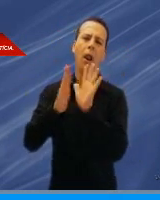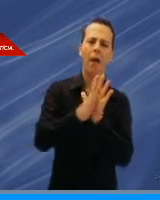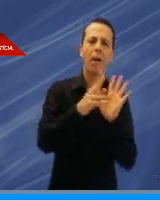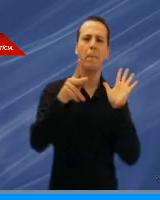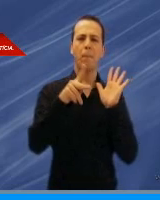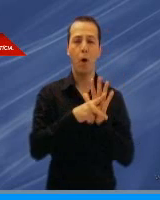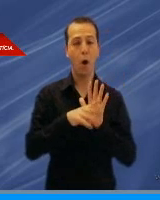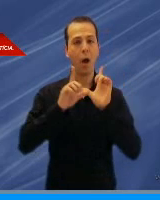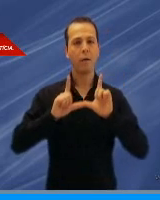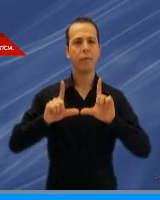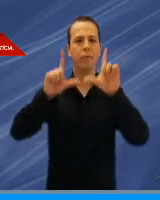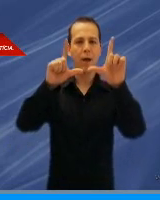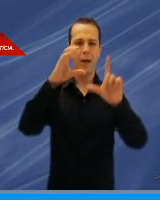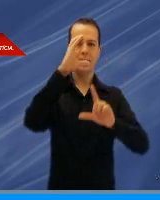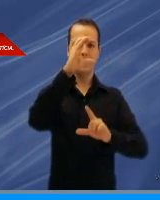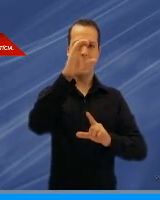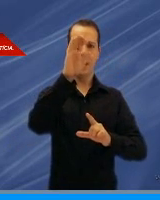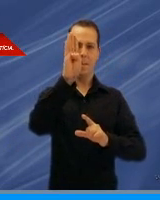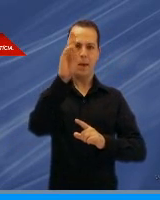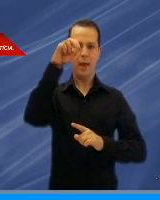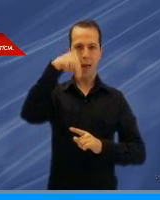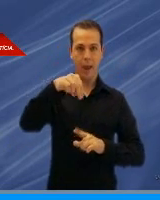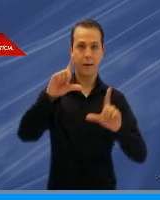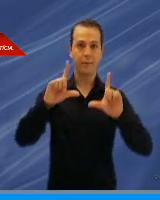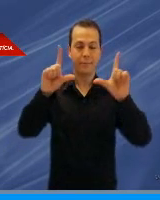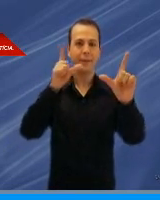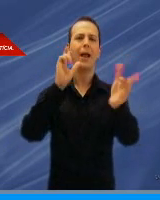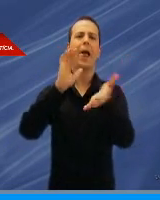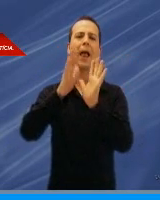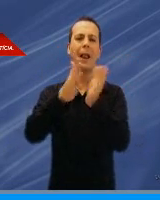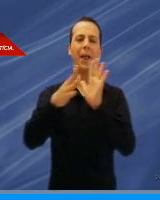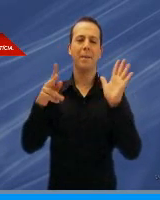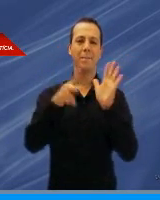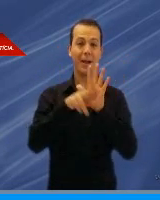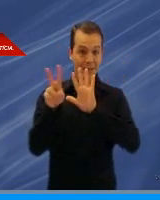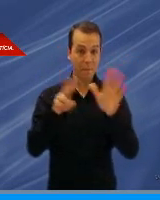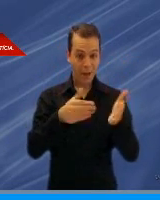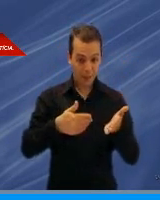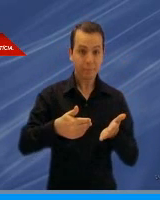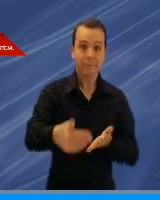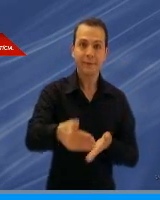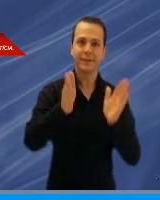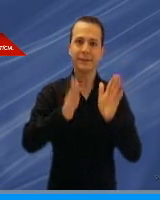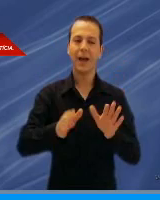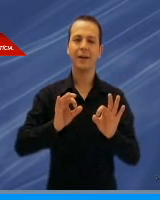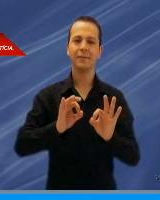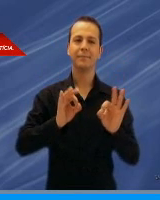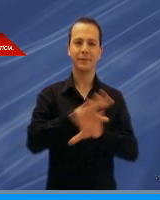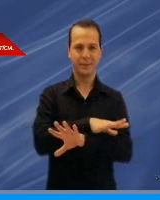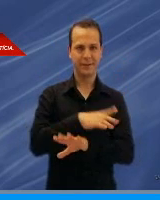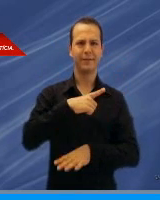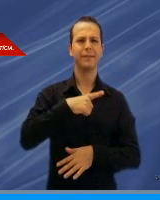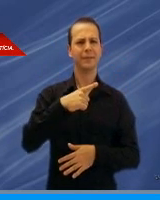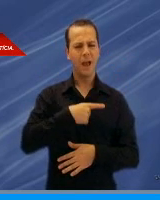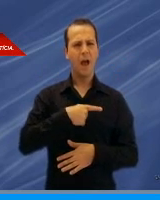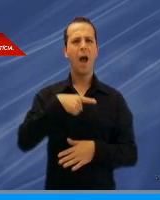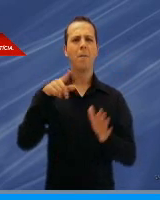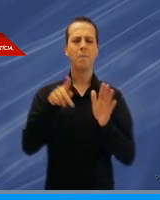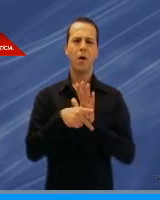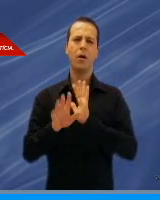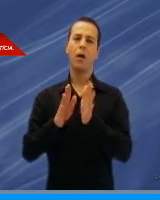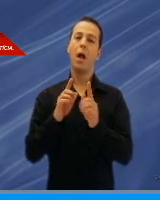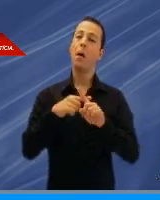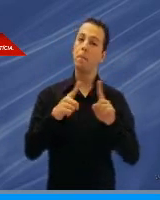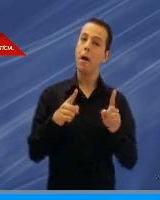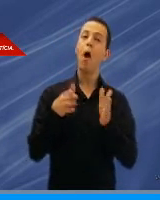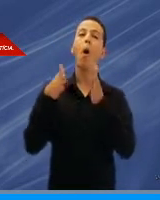desses recursos que a CBN vai estar se valendo a partir desta semana, de que a nossa coluna aqui vai estar se valendo, mas, por